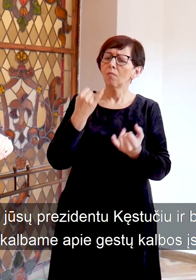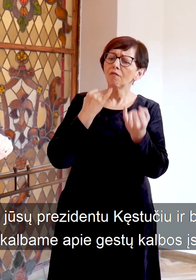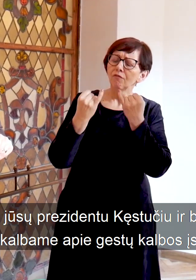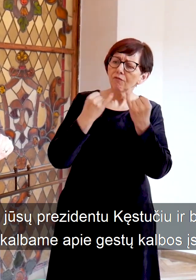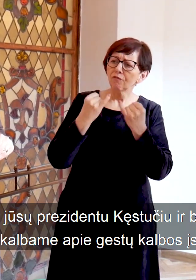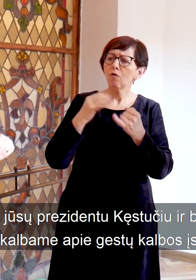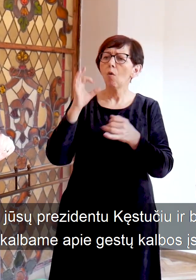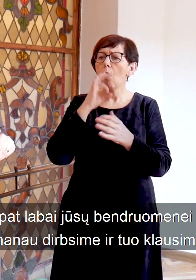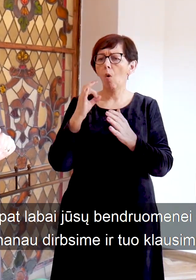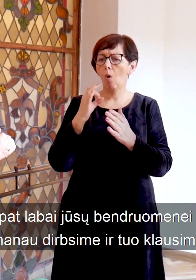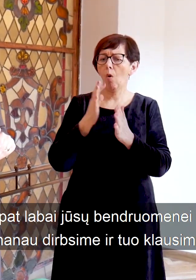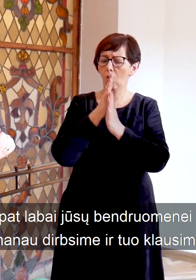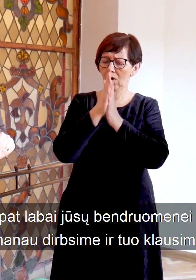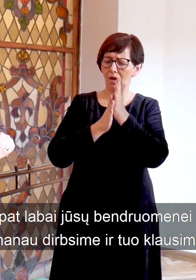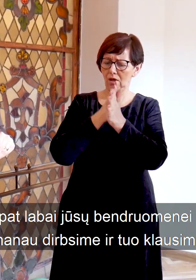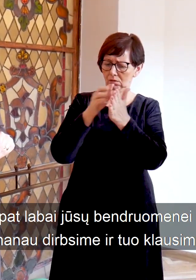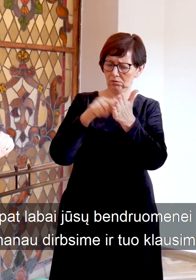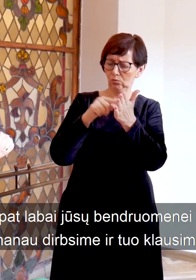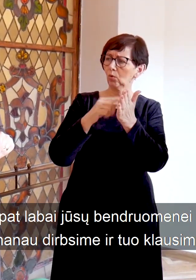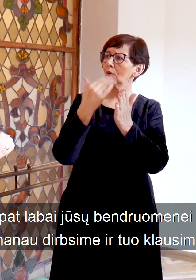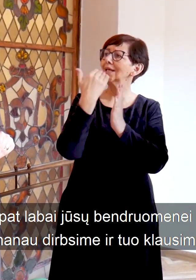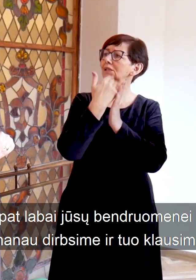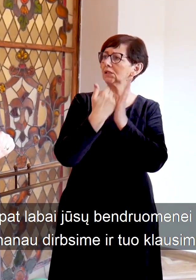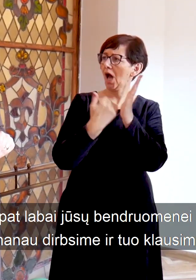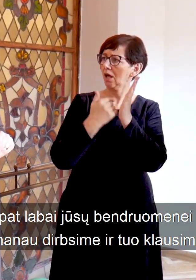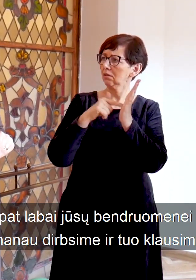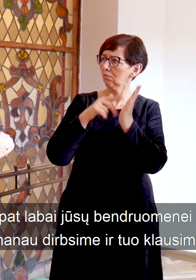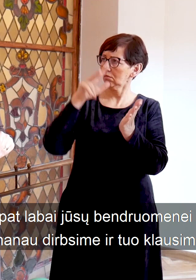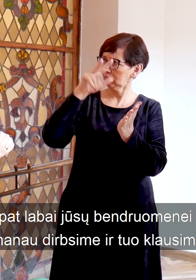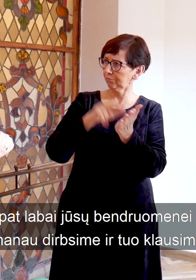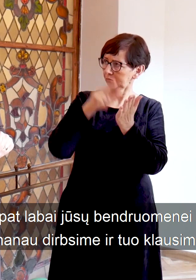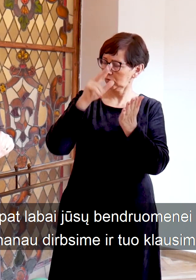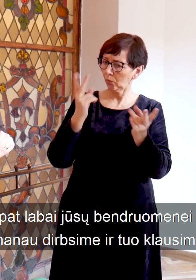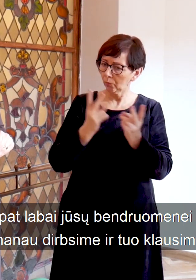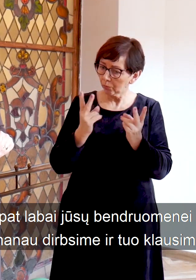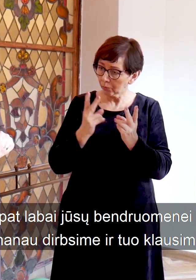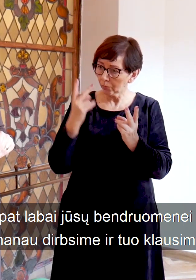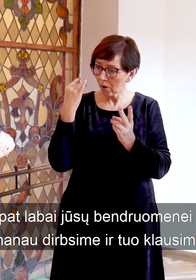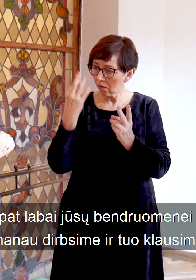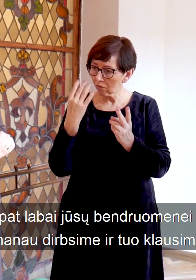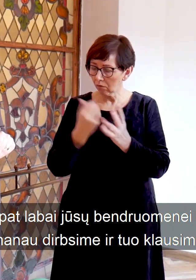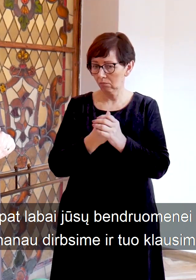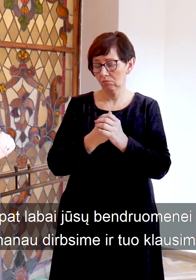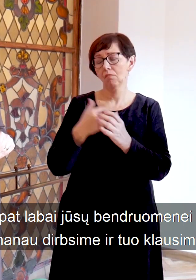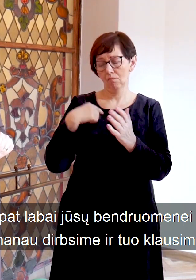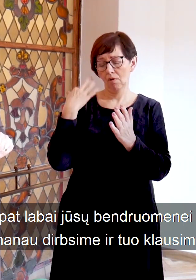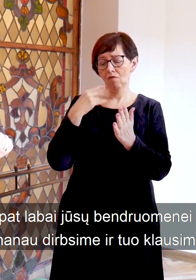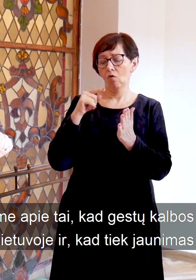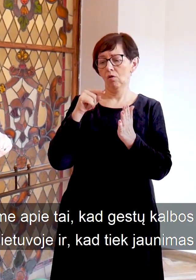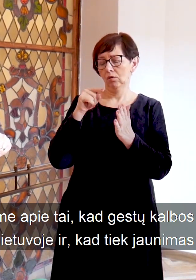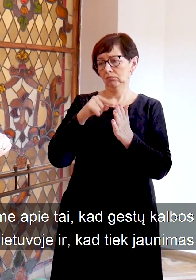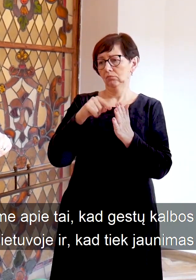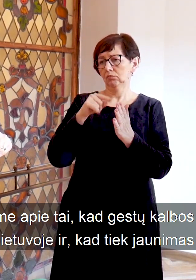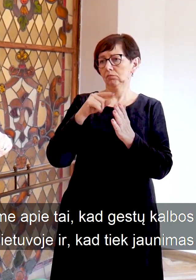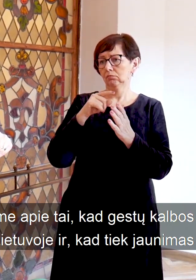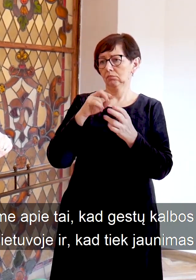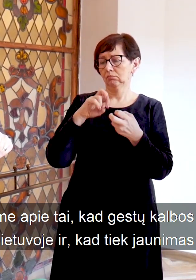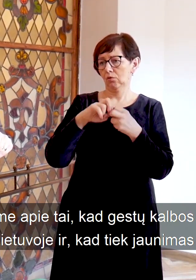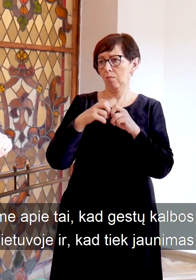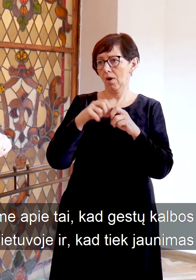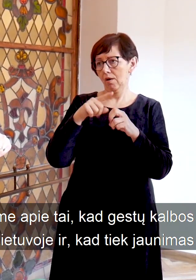įstatymo įtvirtinimą, kas yra taip pat labai jūsų bendruomenės svarbu ir manau, kad dirbsime ir tuo klausimu.